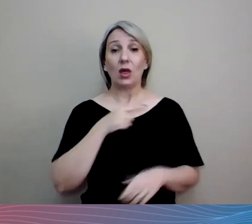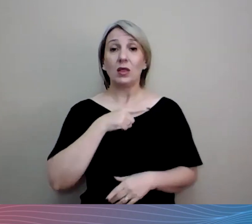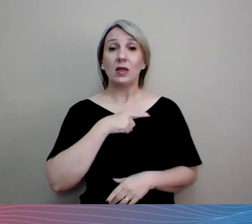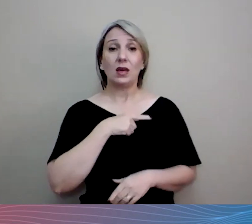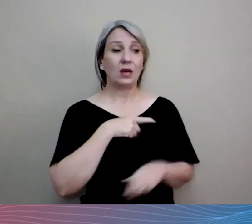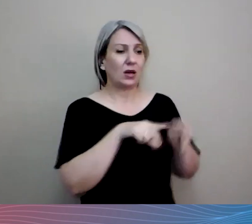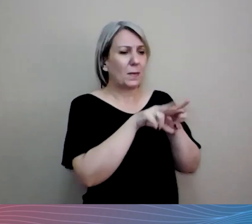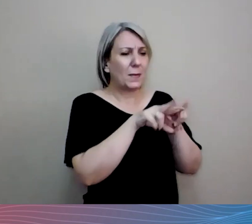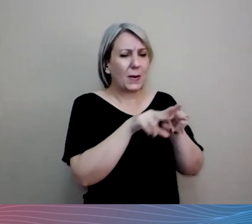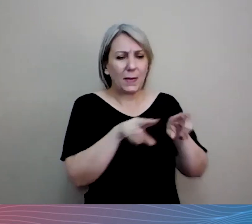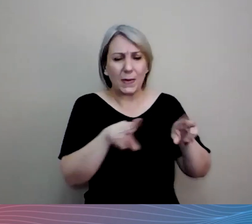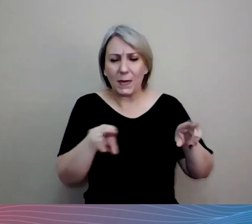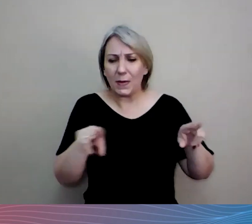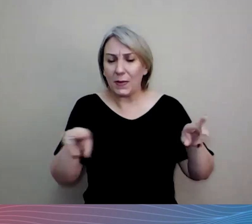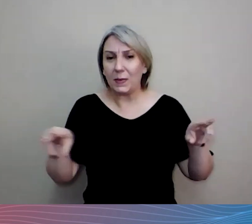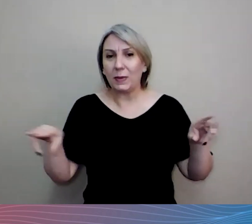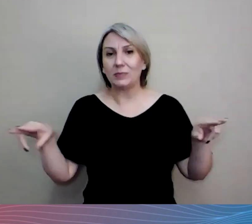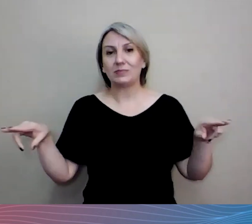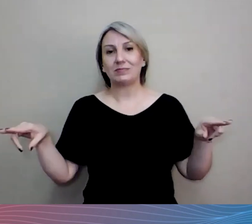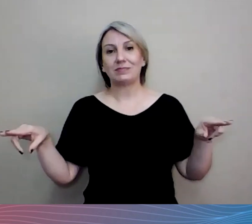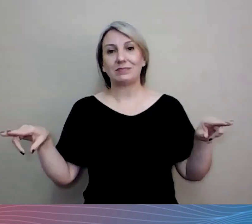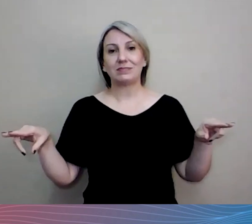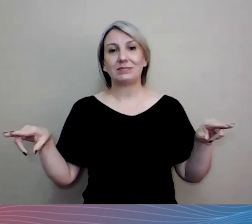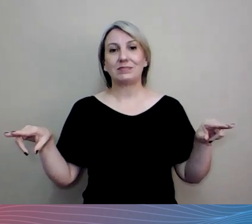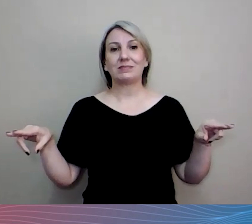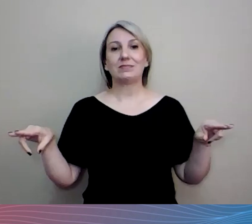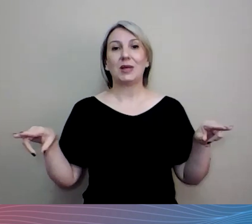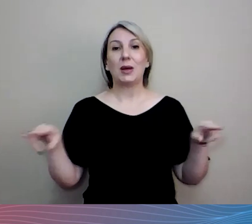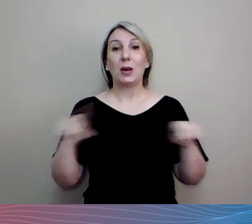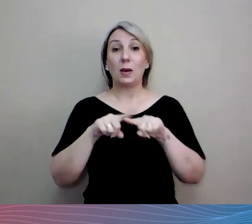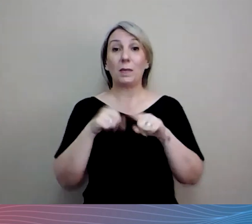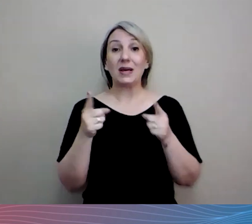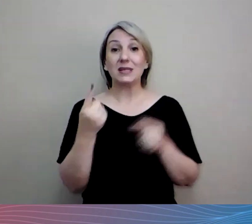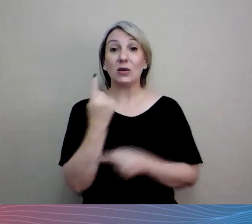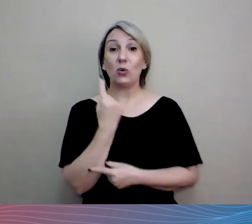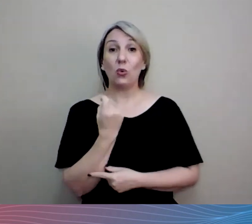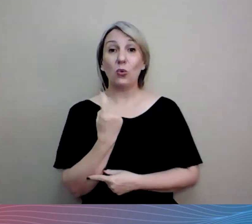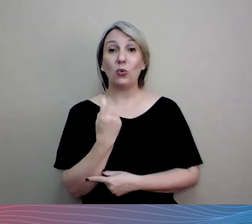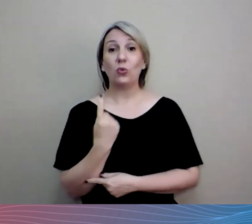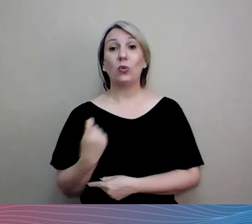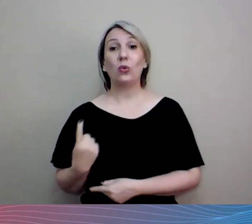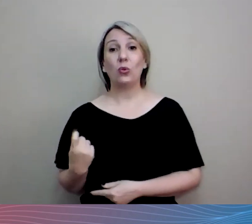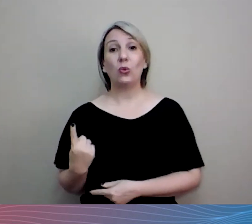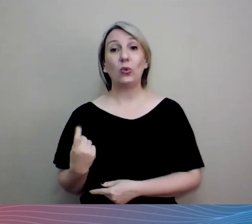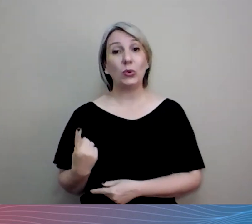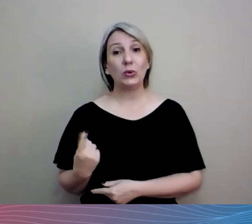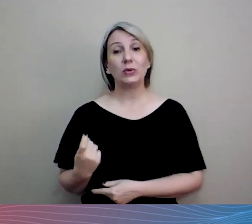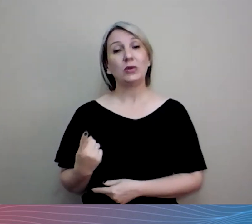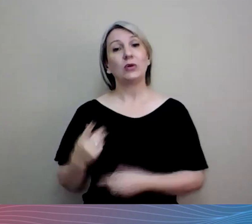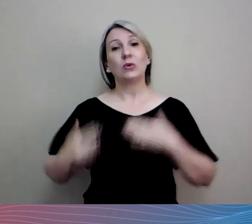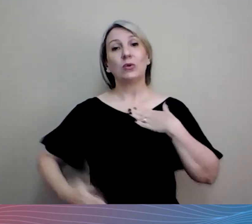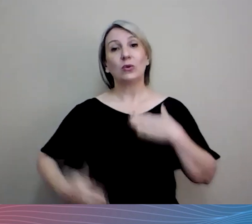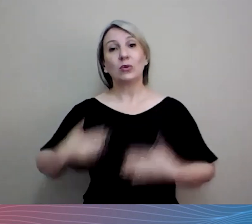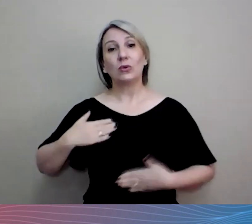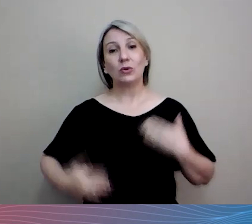e assim, né, também com respeito a Cristo. Deus quer encher, né, tomar